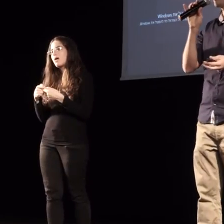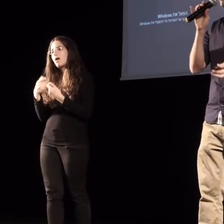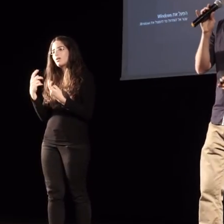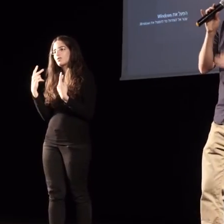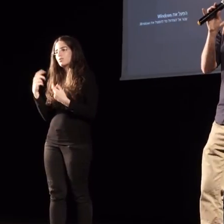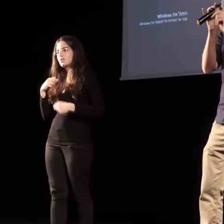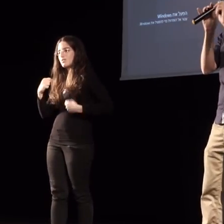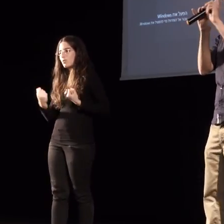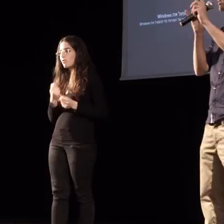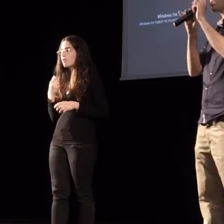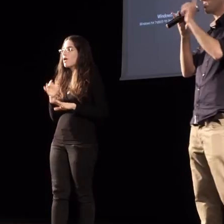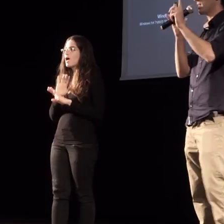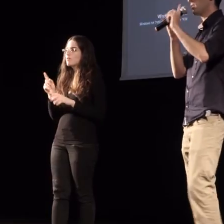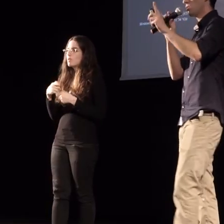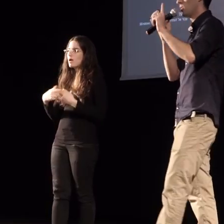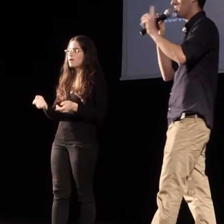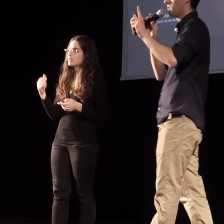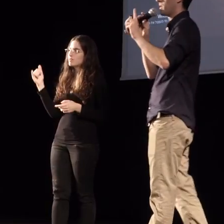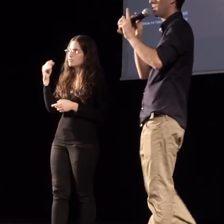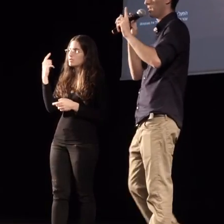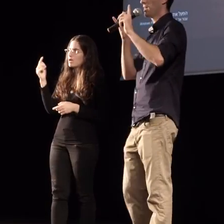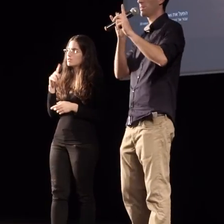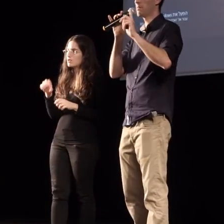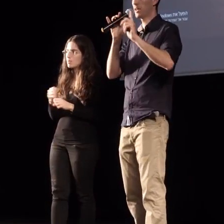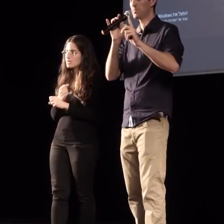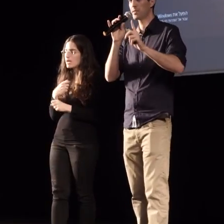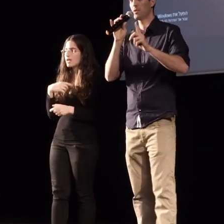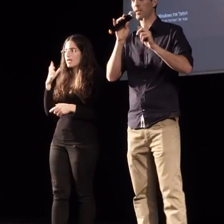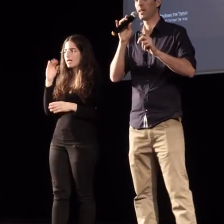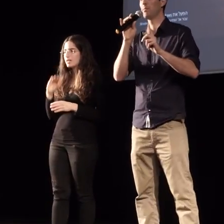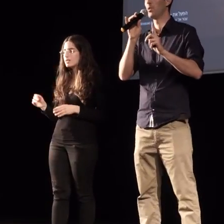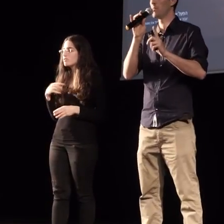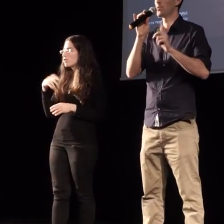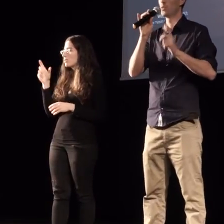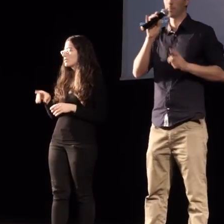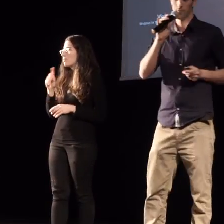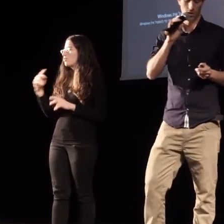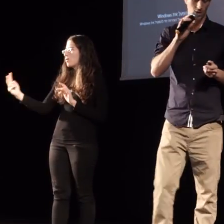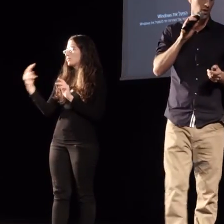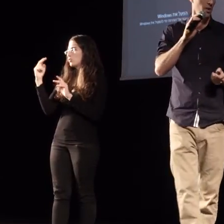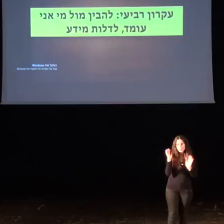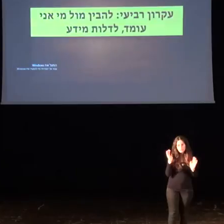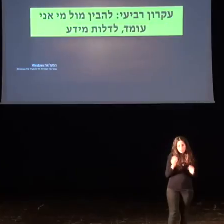שפת גוף, מעולם לא מכרתי מטוס אחד שלא עובד לילדים קטנים בקריסמס, כשבן אדם לא עמד מולי.